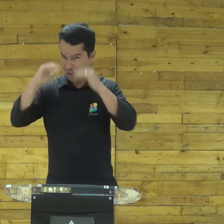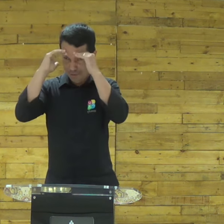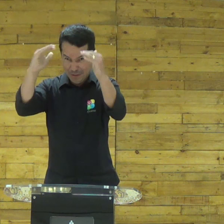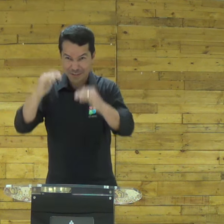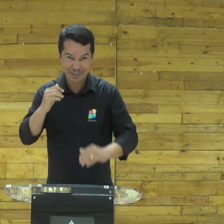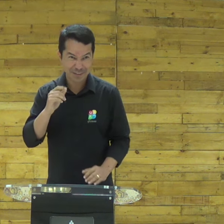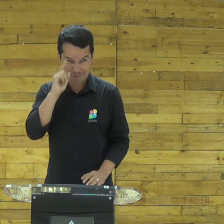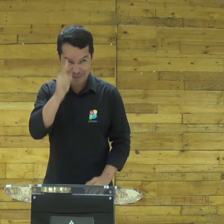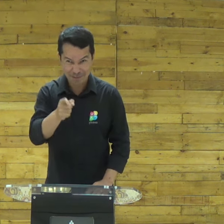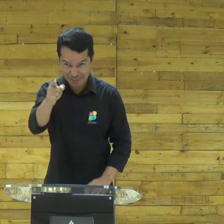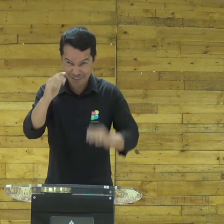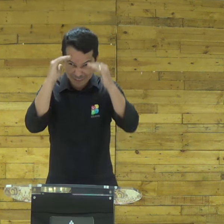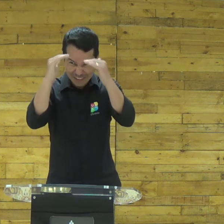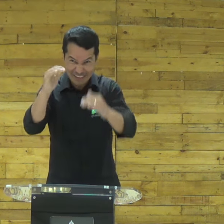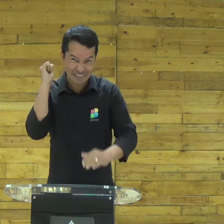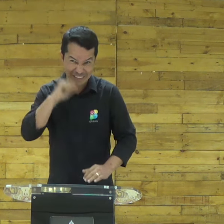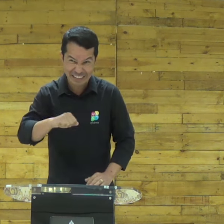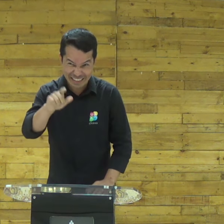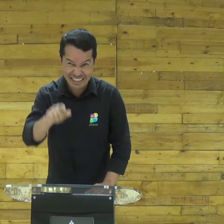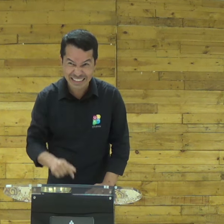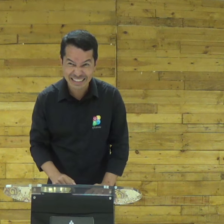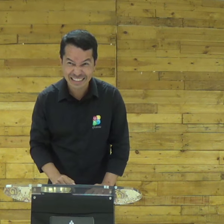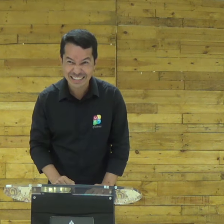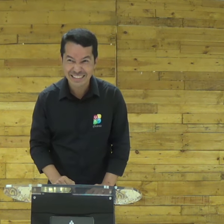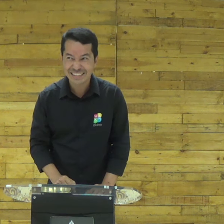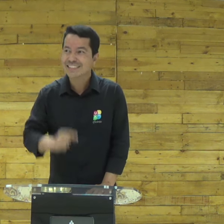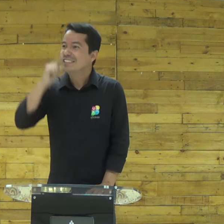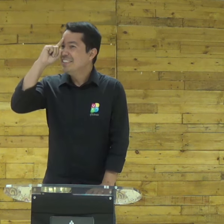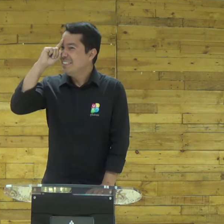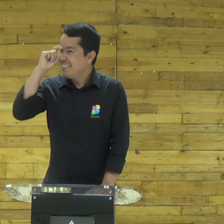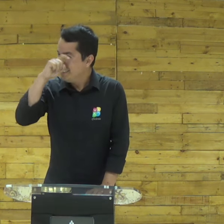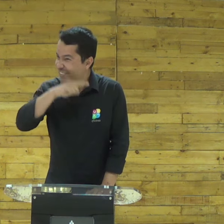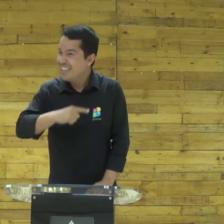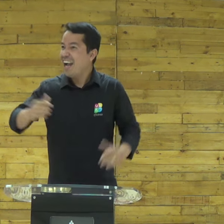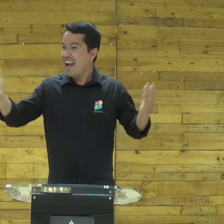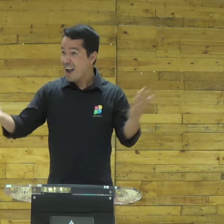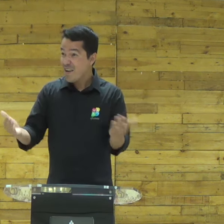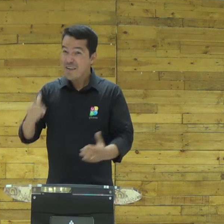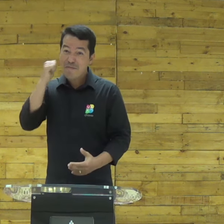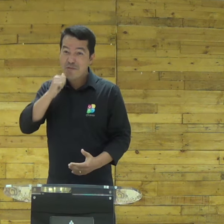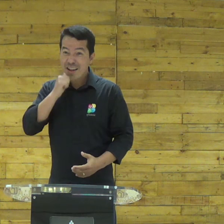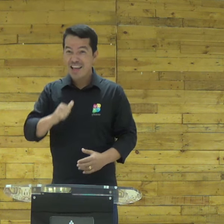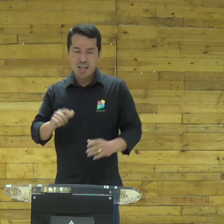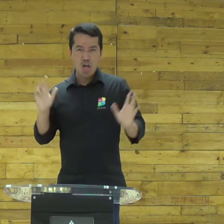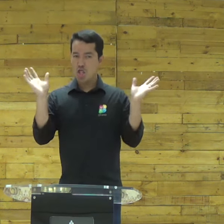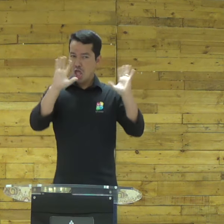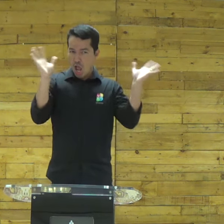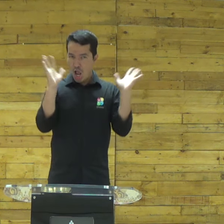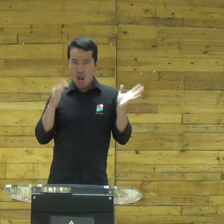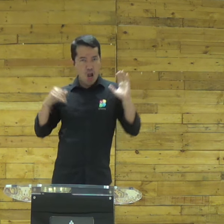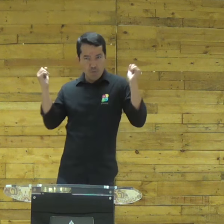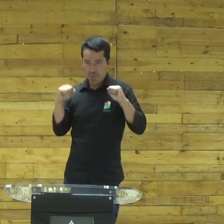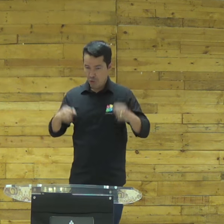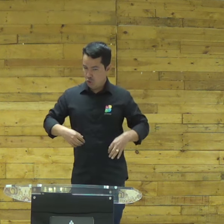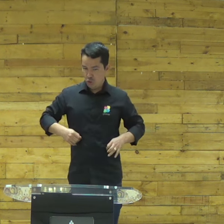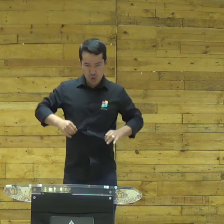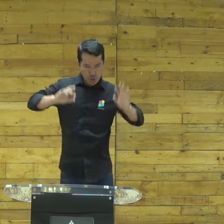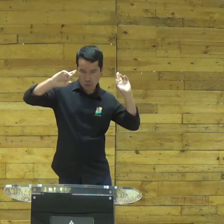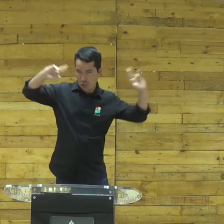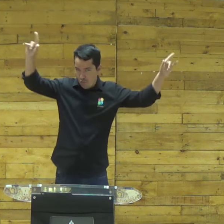diferente é fácil obedecer esse mandamento você consegue hoje agora hoje as mulheres andam ali tudo